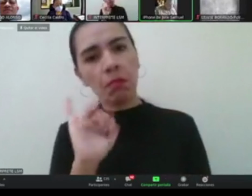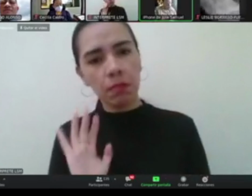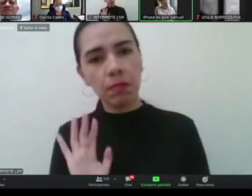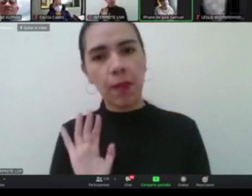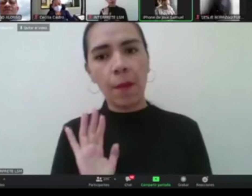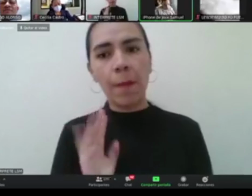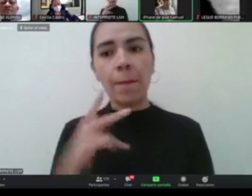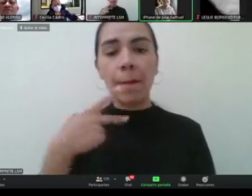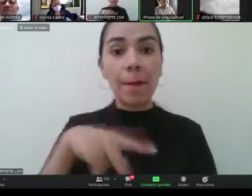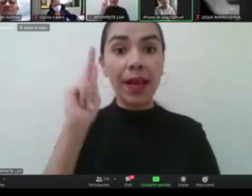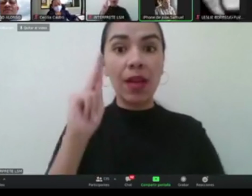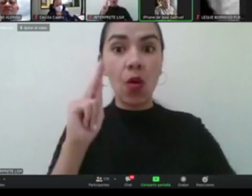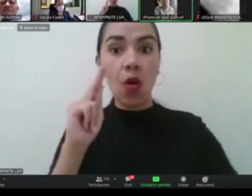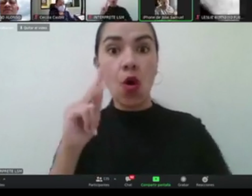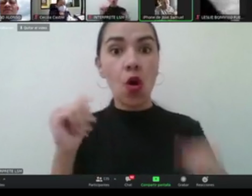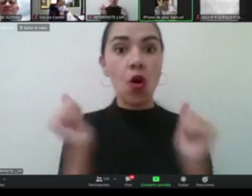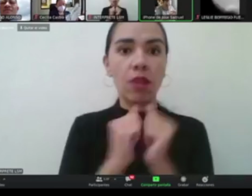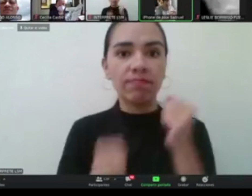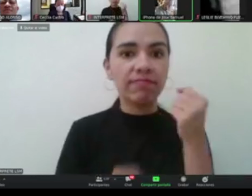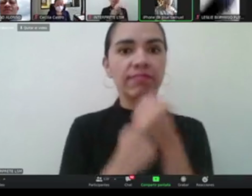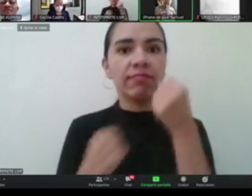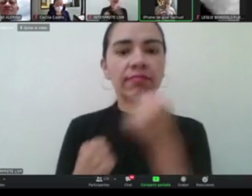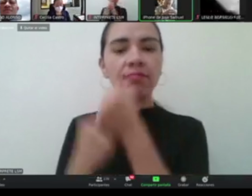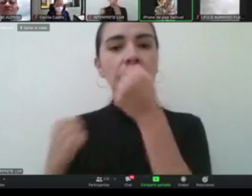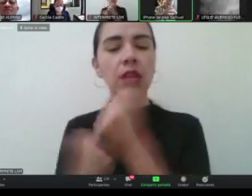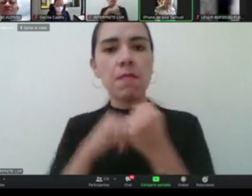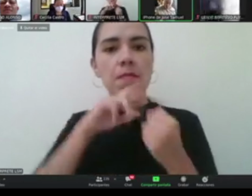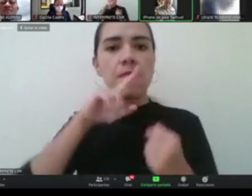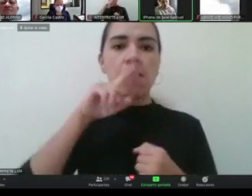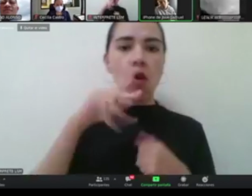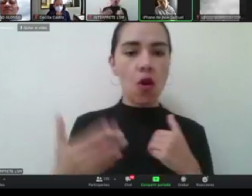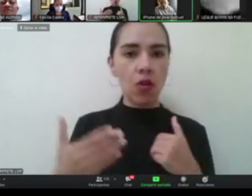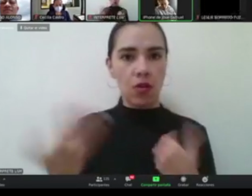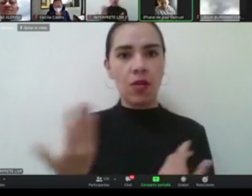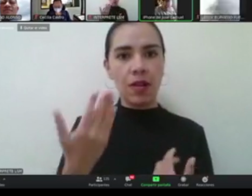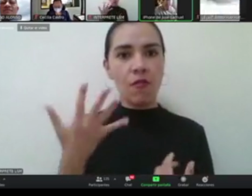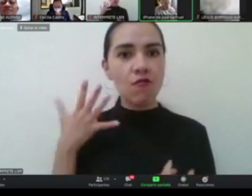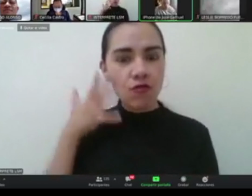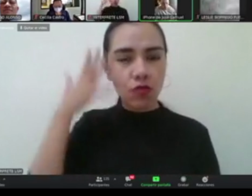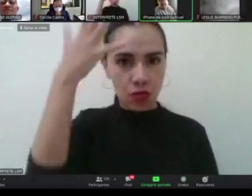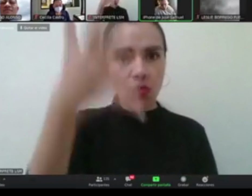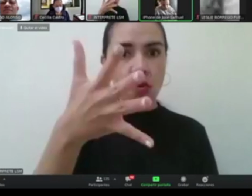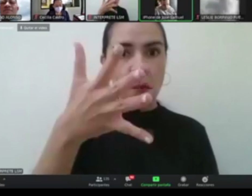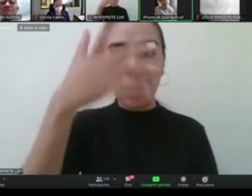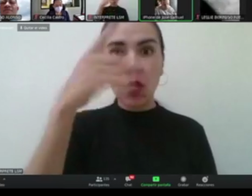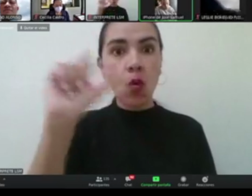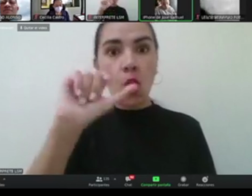respaldo en lo largo, en el largo plazo cuando se unen con otros